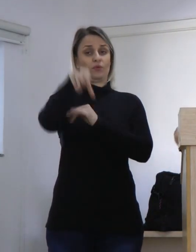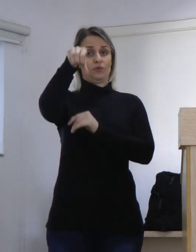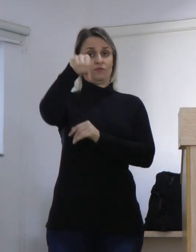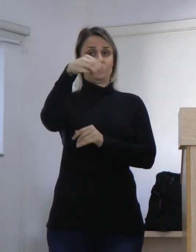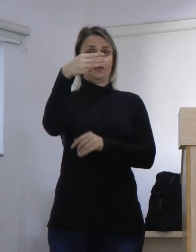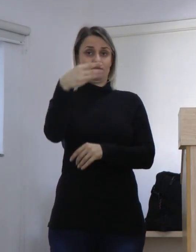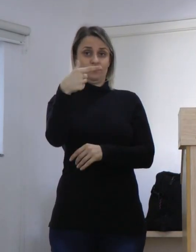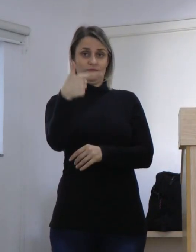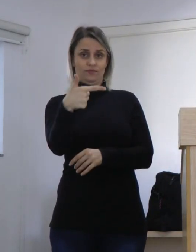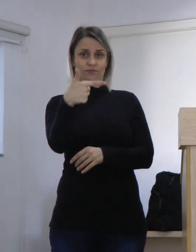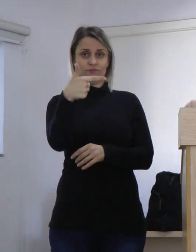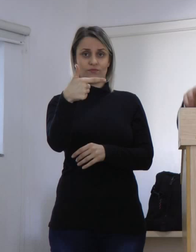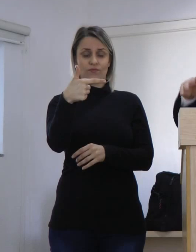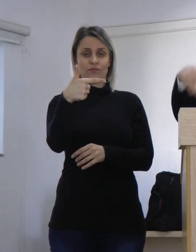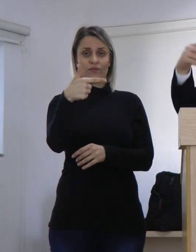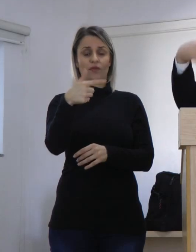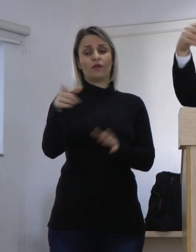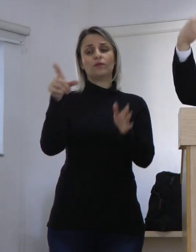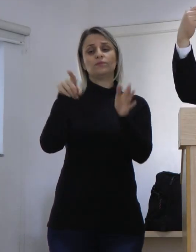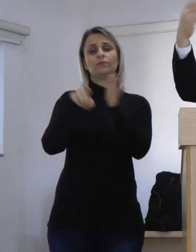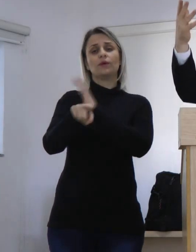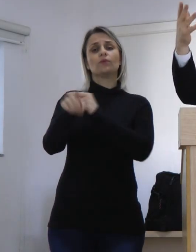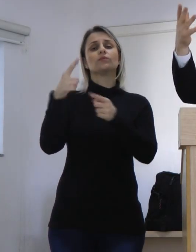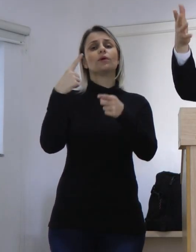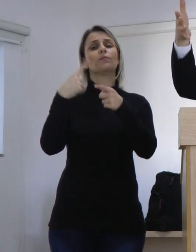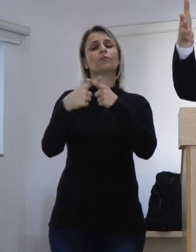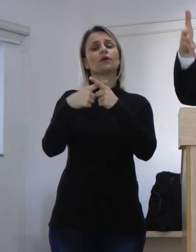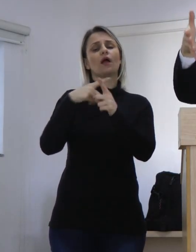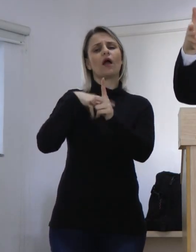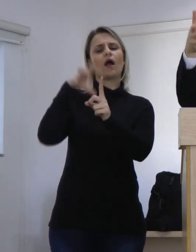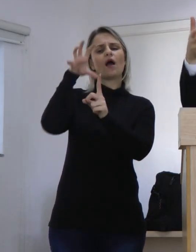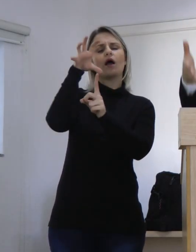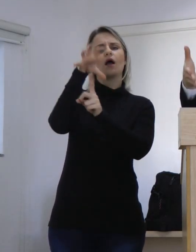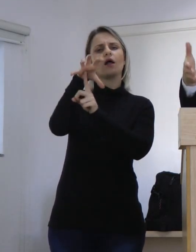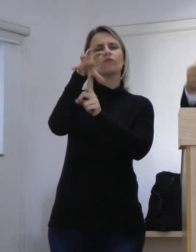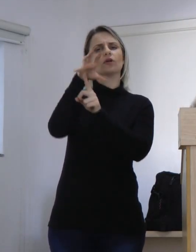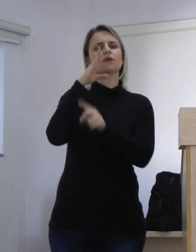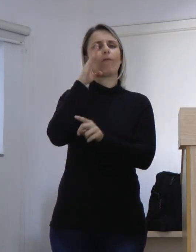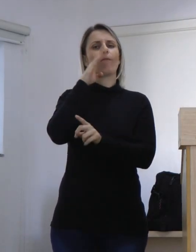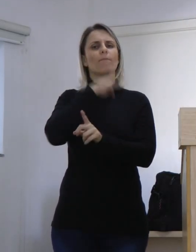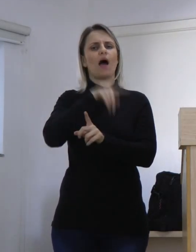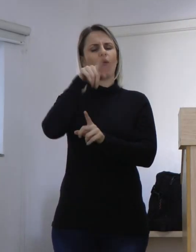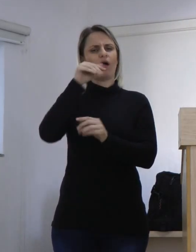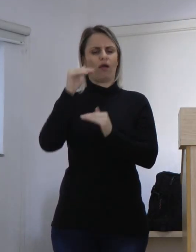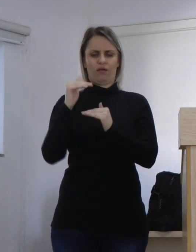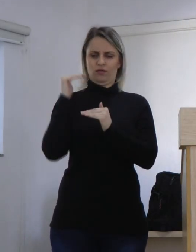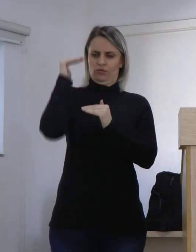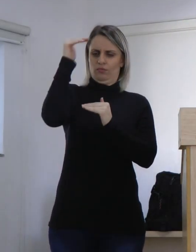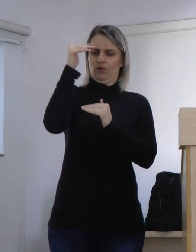Kardec pergunta: por que a influência dos maus é superior à dos bons?